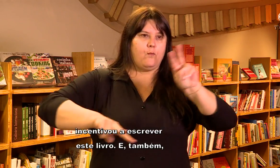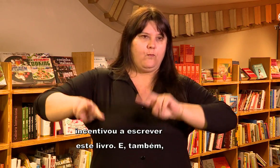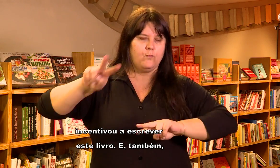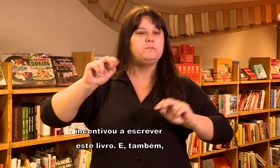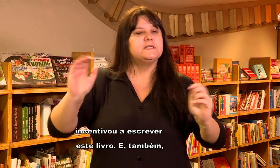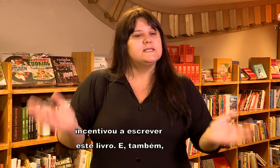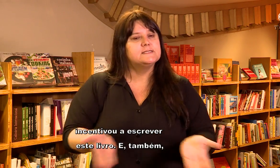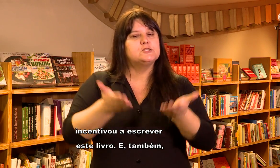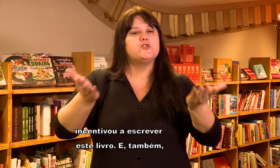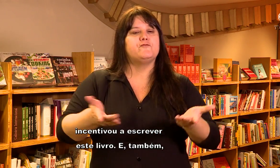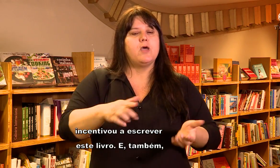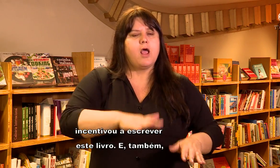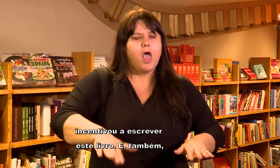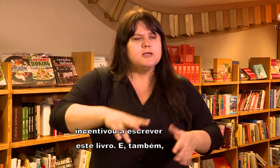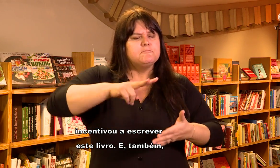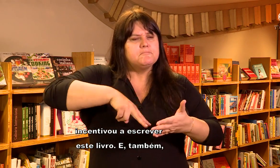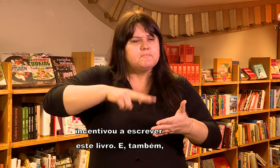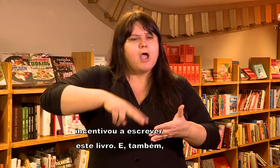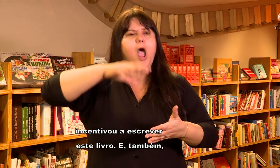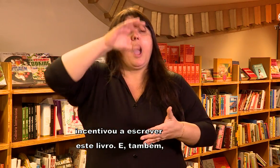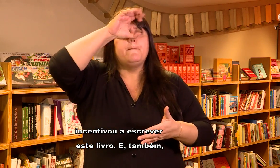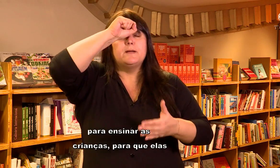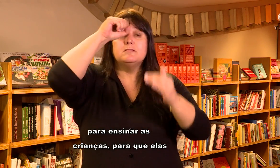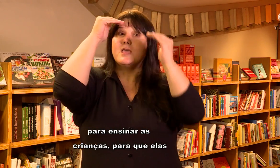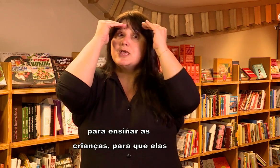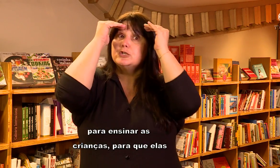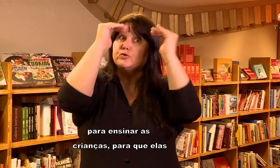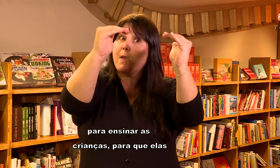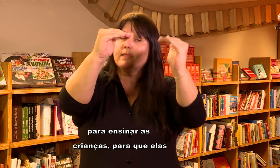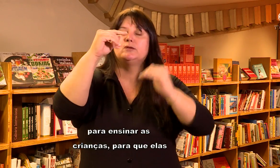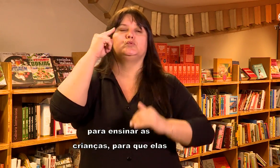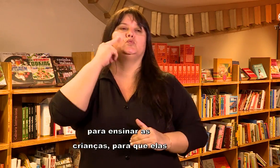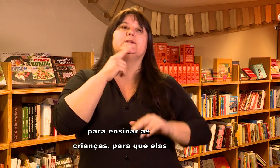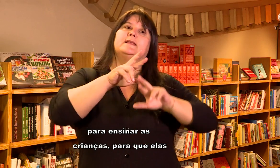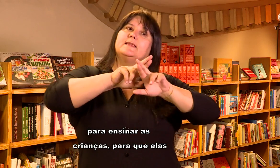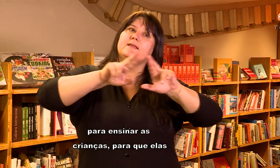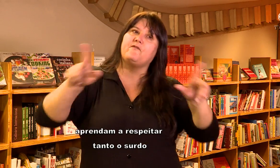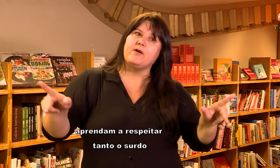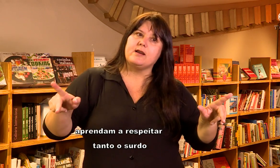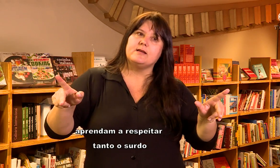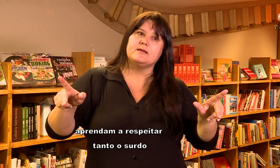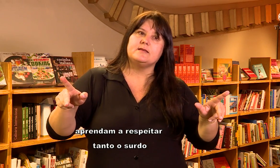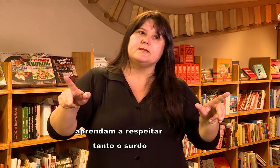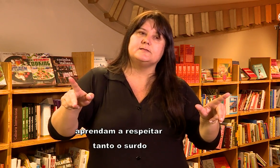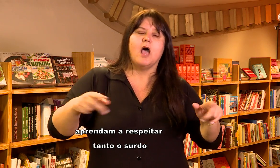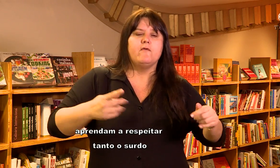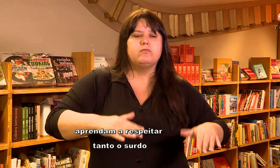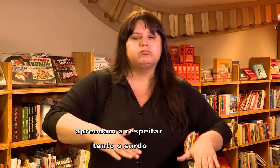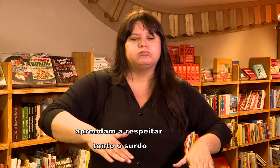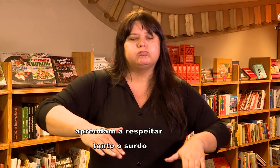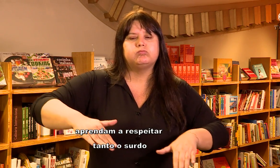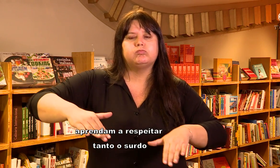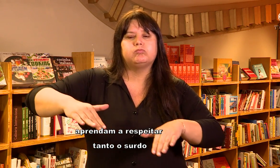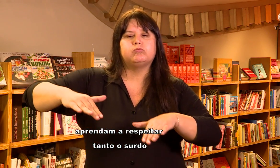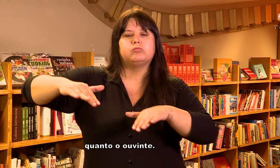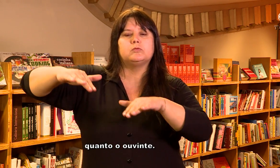incentivou a escrever este livro. E também para ensinar as crianças, para que elas aprendam a respeitar tanto o surdo